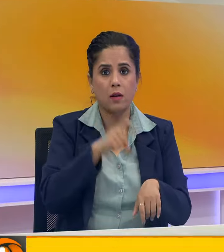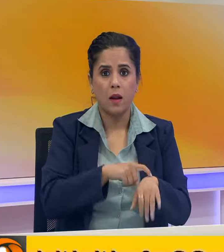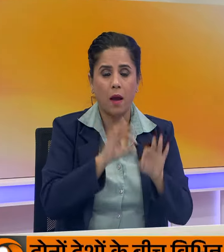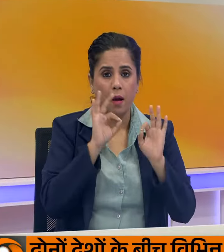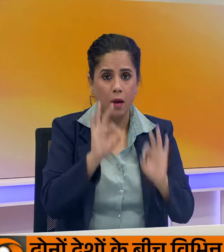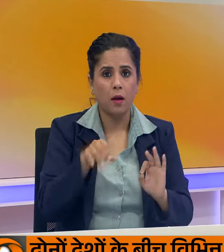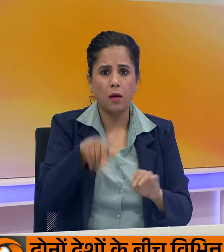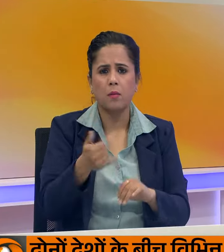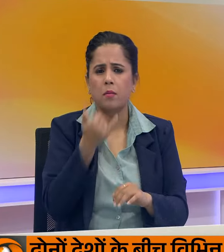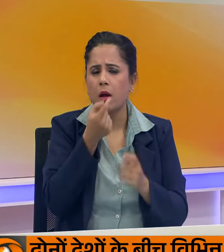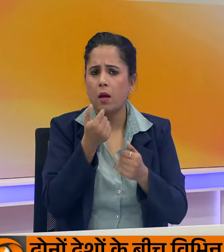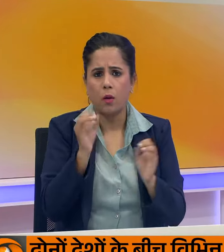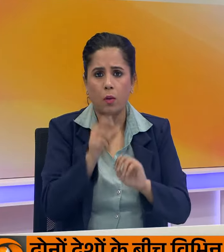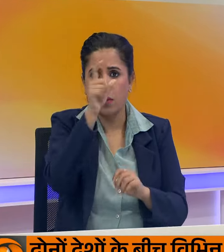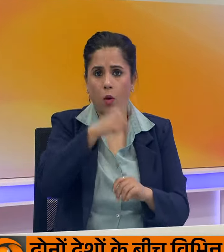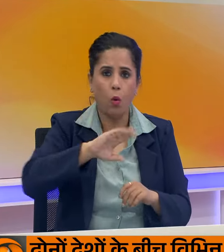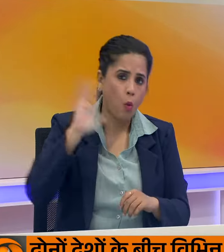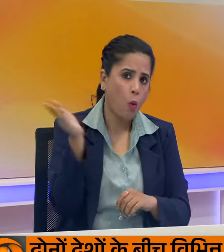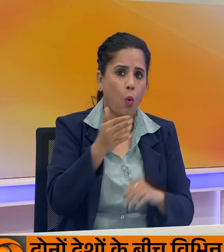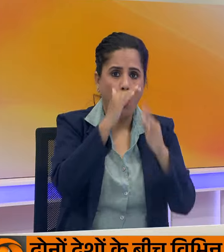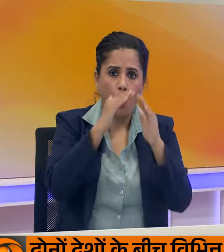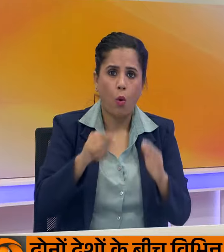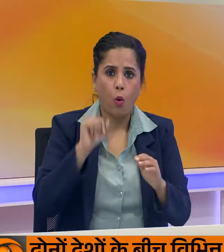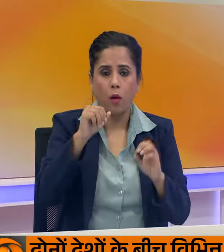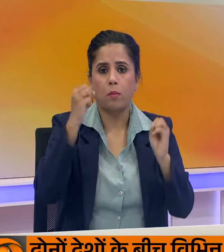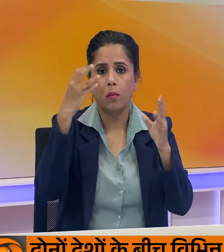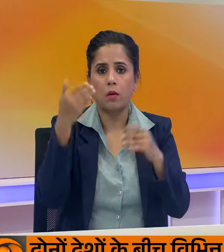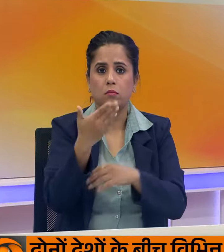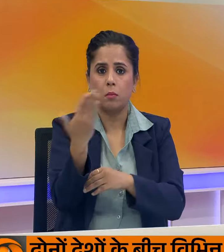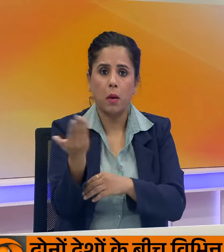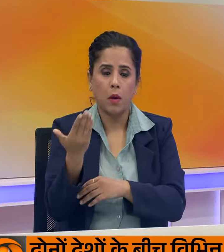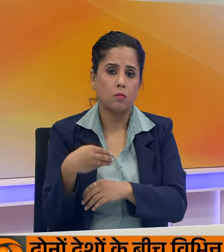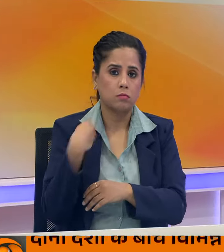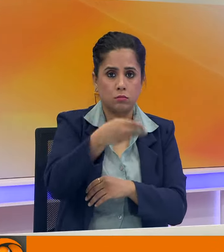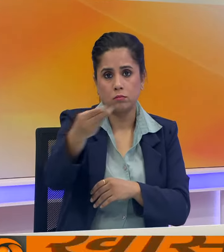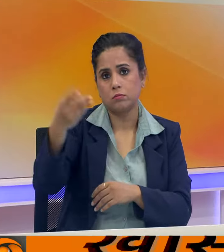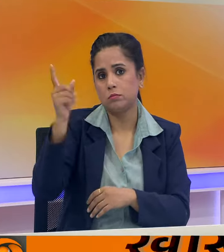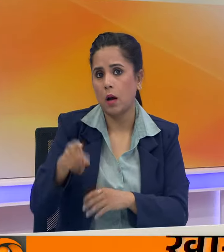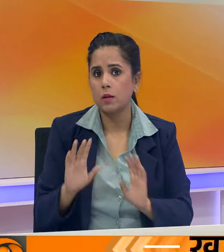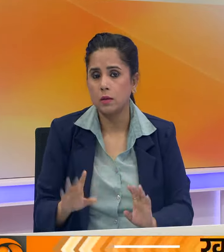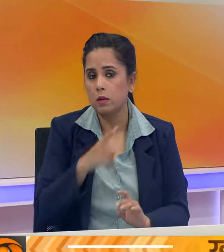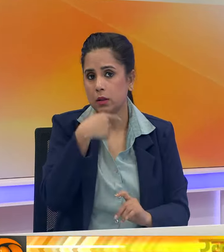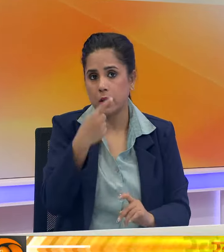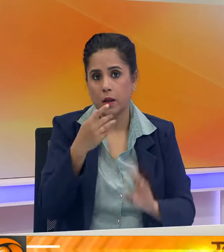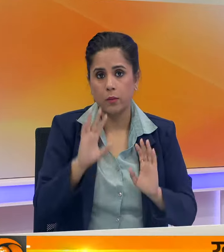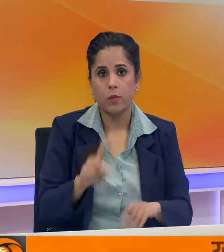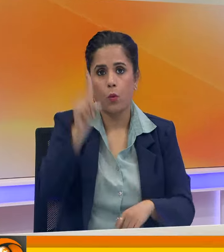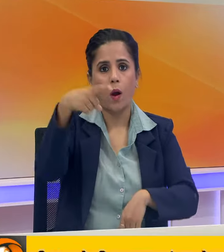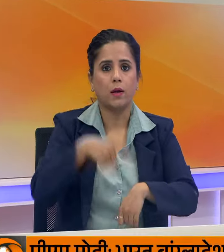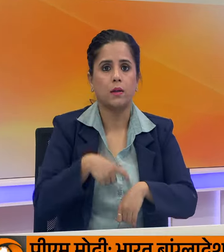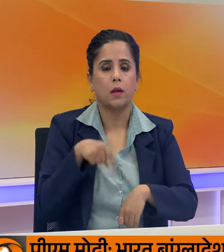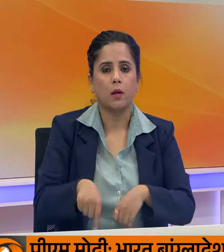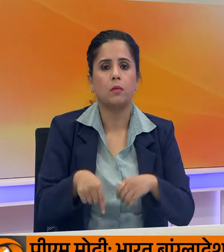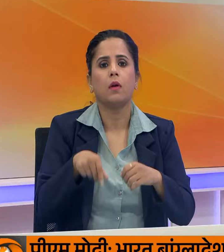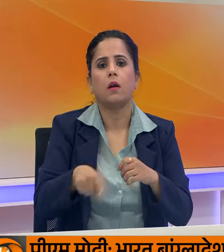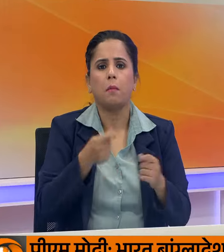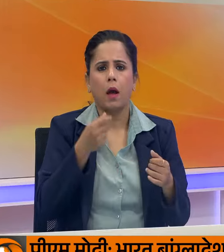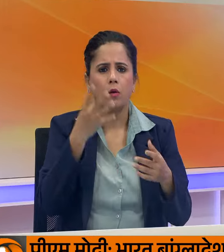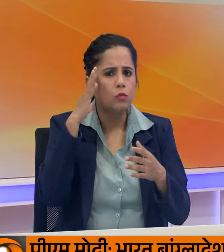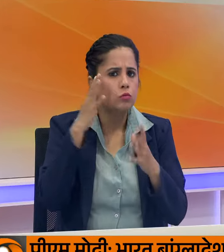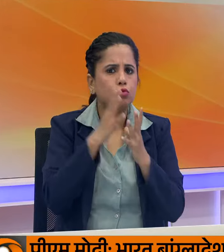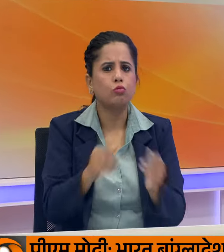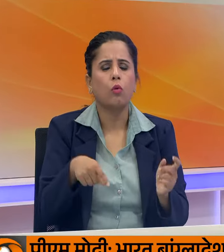और बिना त्रुटि के हर उपभोक्ता के घर तक बिजली का बिल पहुंचाएं उन्होंने कहा कि वन टाइम सेटलमेंट के बारे